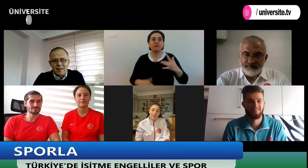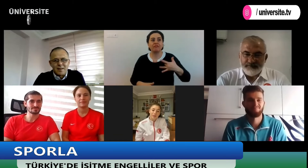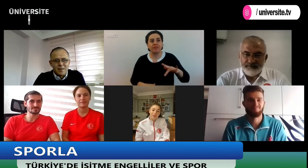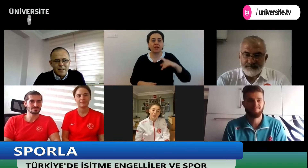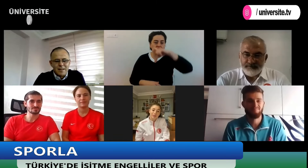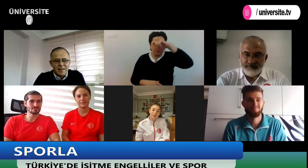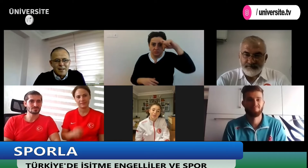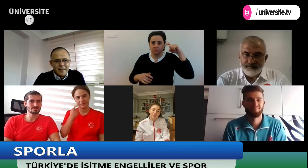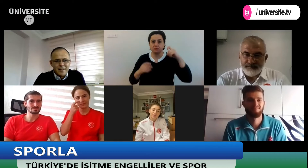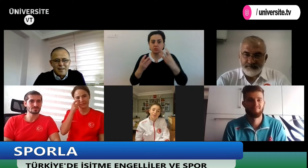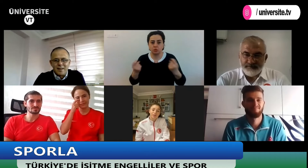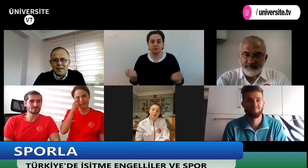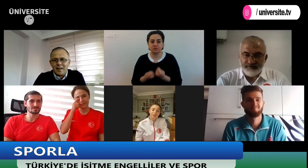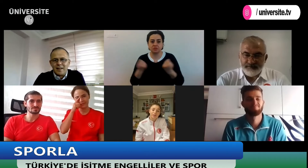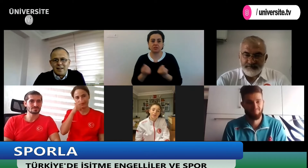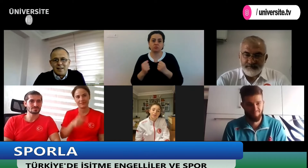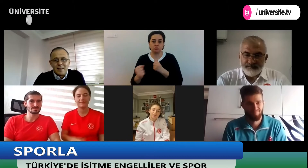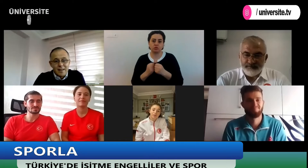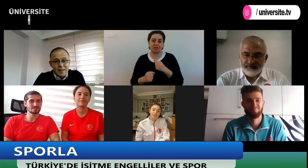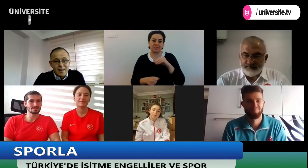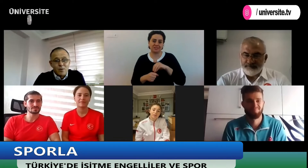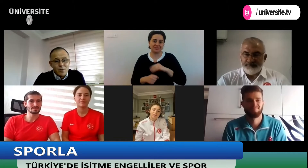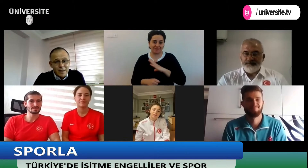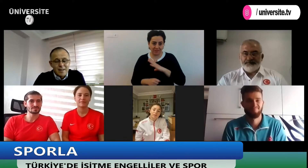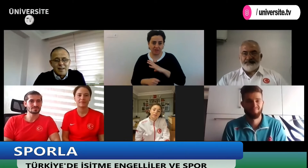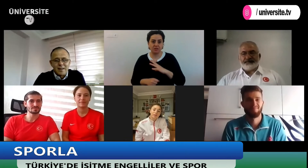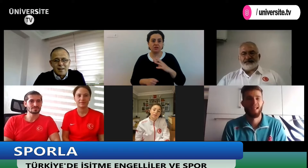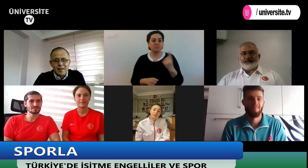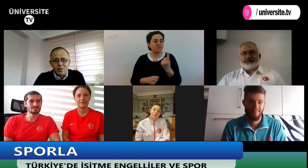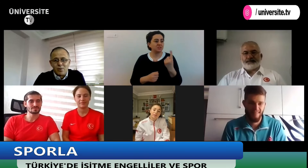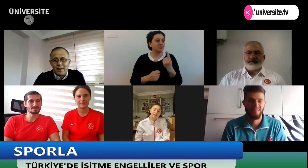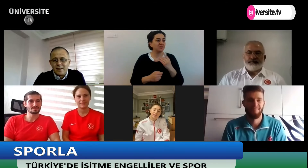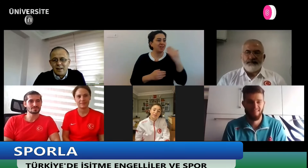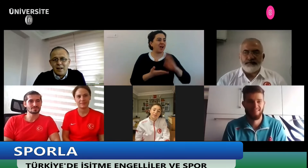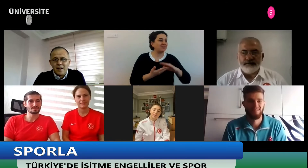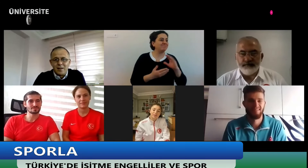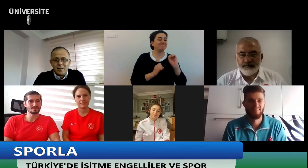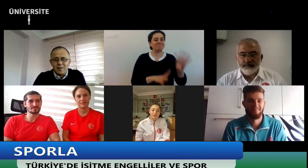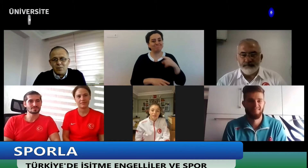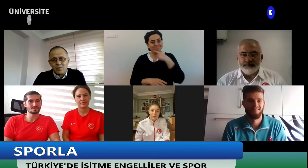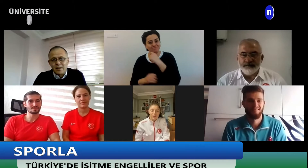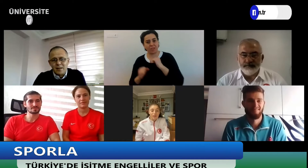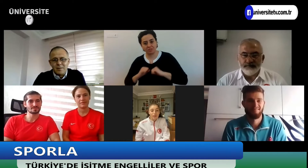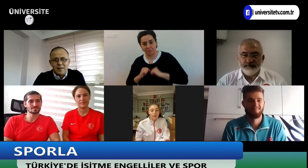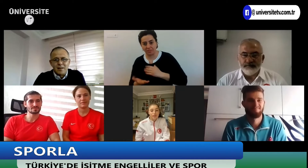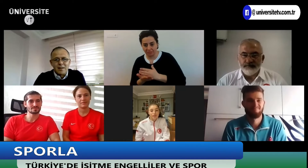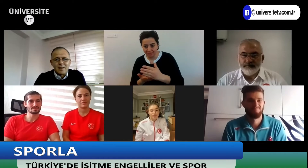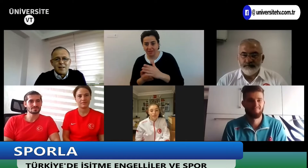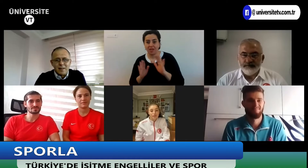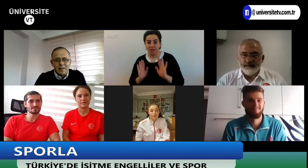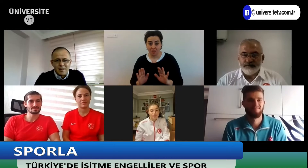emek isteyen, çaba isteyen, gayret isteyen, gerçekten özveri isteyen konulardır. Artı bir de bunun üzerine tabii